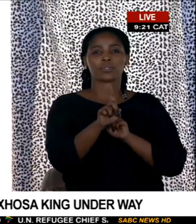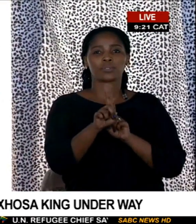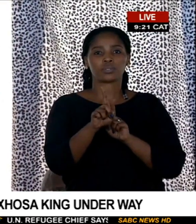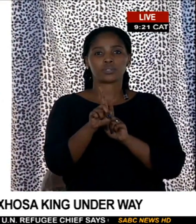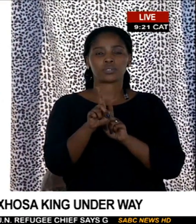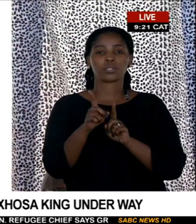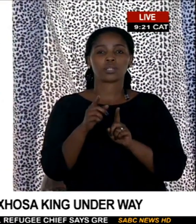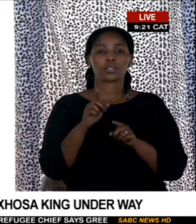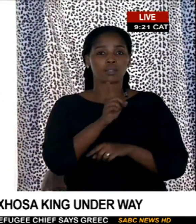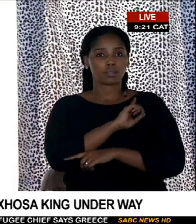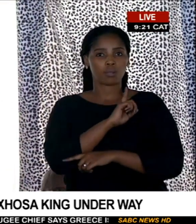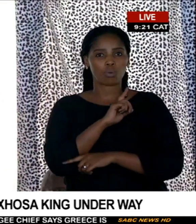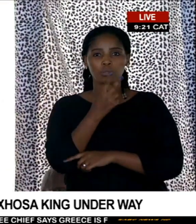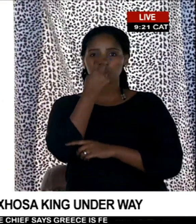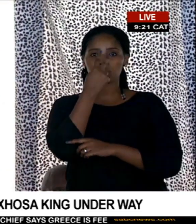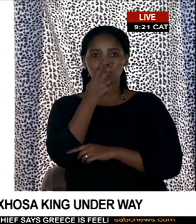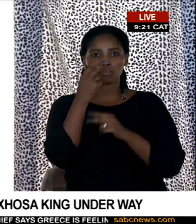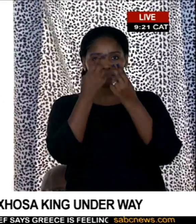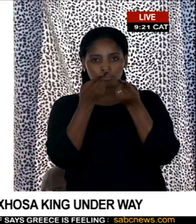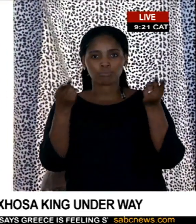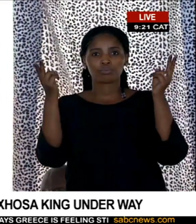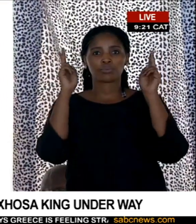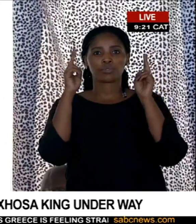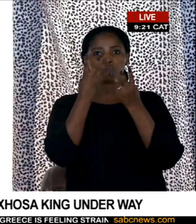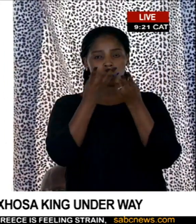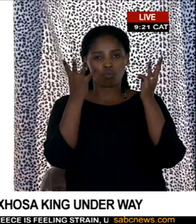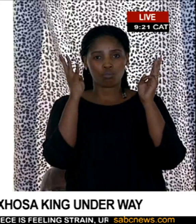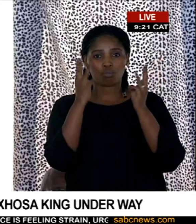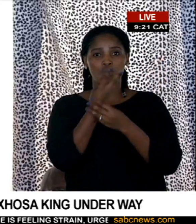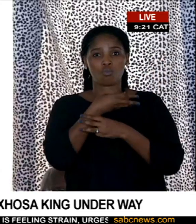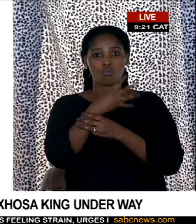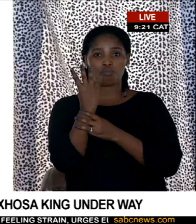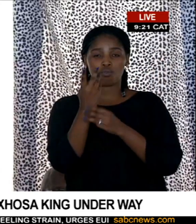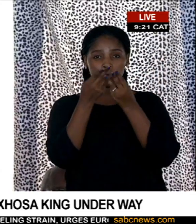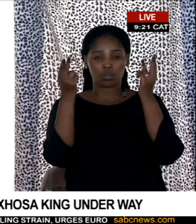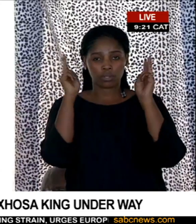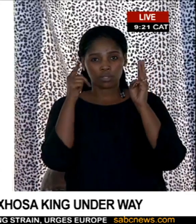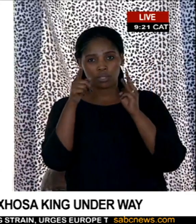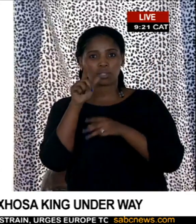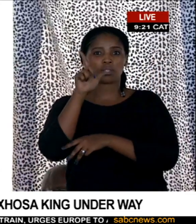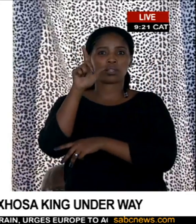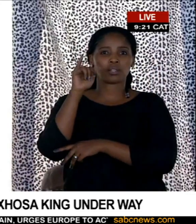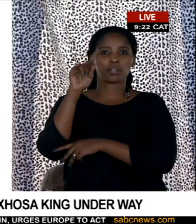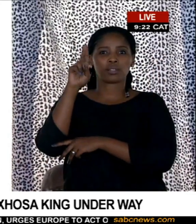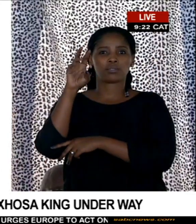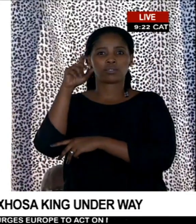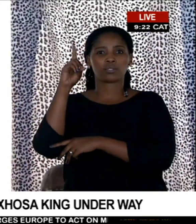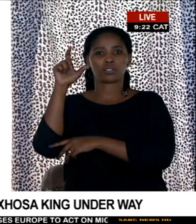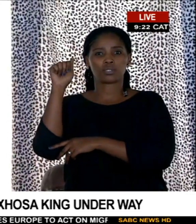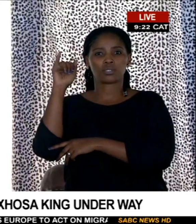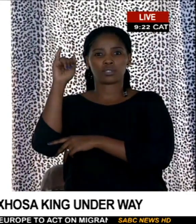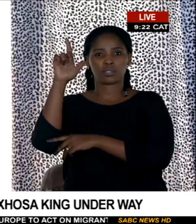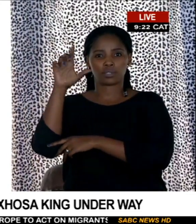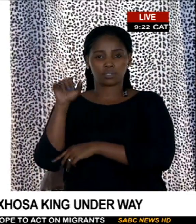Yiloo nto ke ubona ooFote noLovedale noHilltown izezinye zendawo ezithe